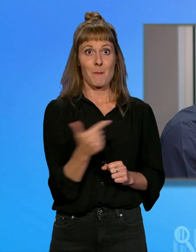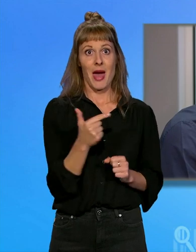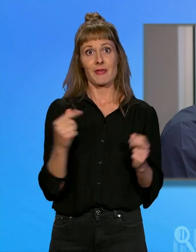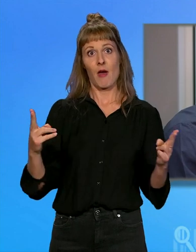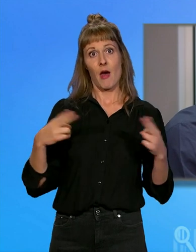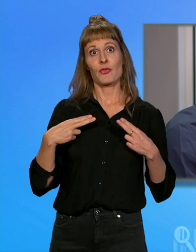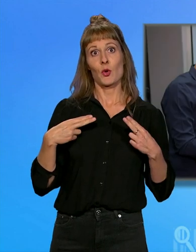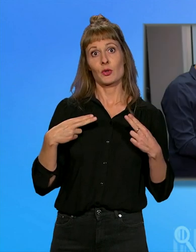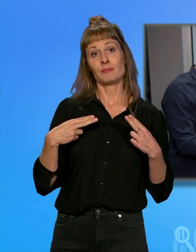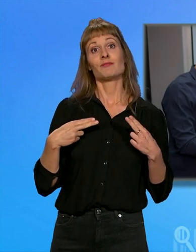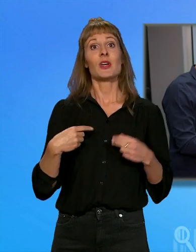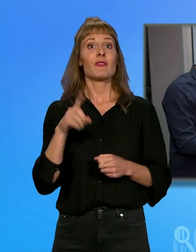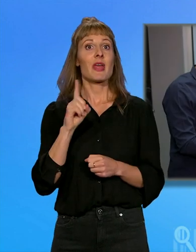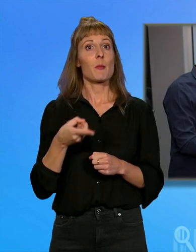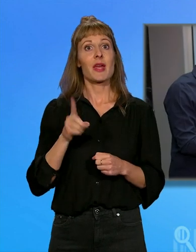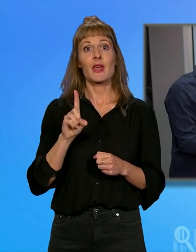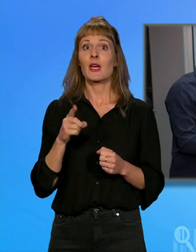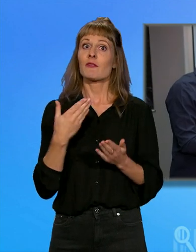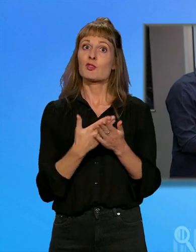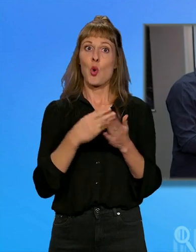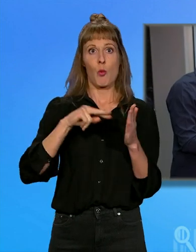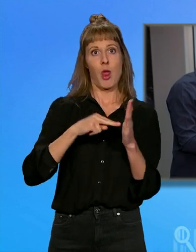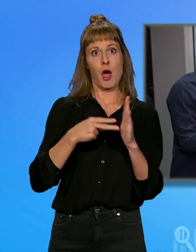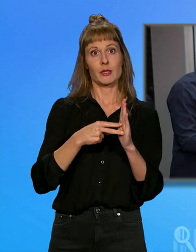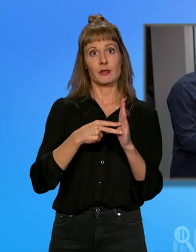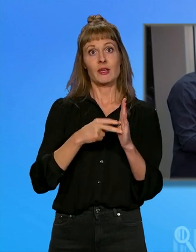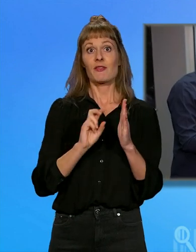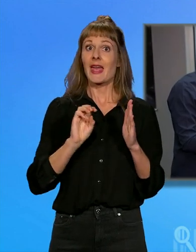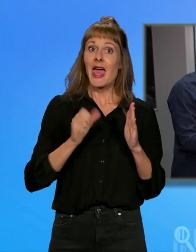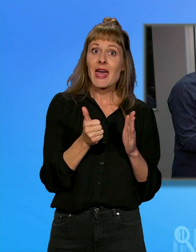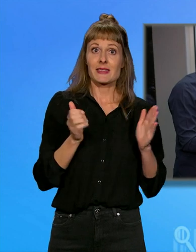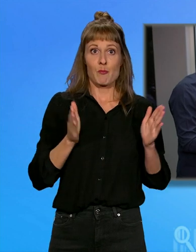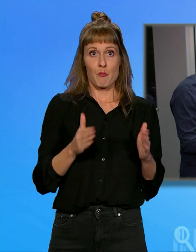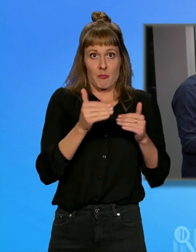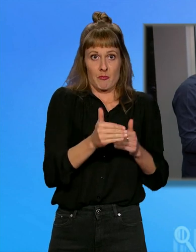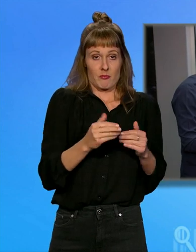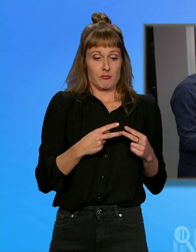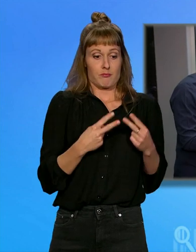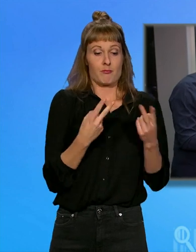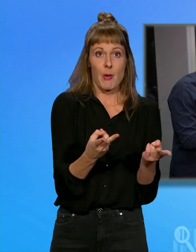so, wie wenn die Arbeitszeit erst mit der Zustellung des ersten Pakets beginnen würde.